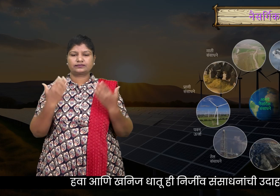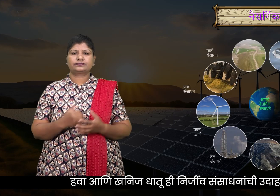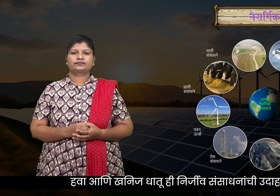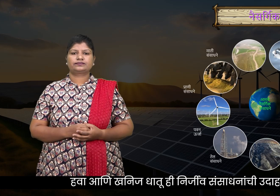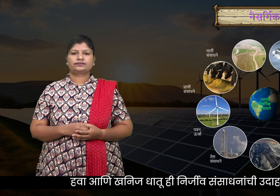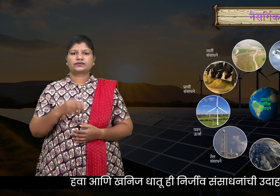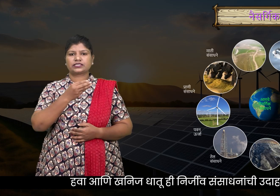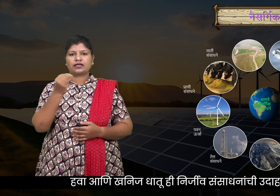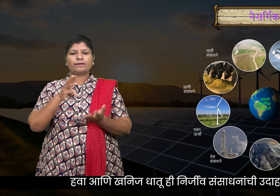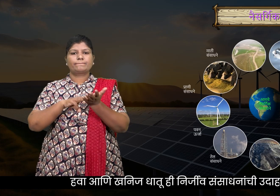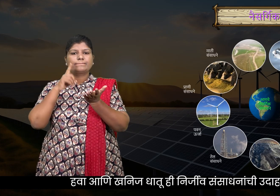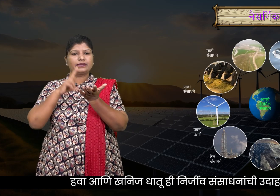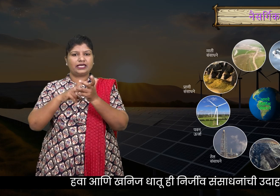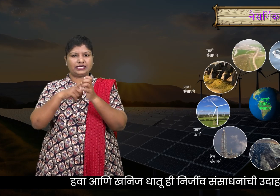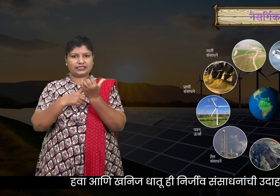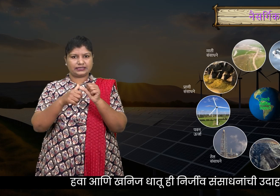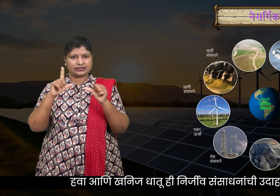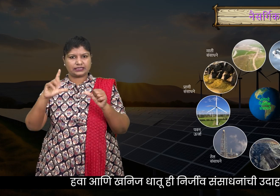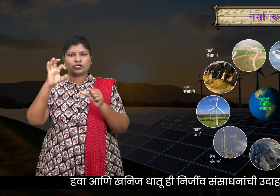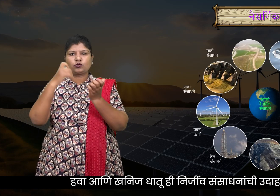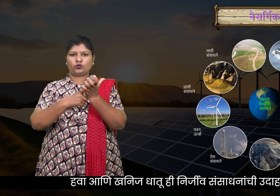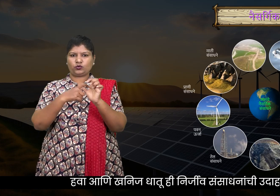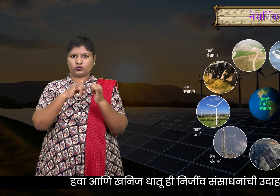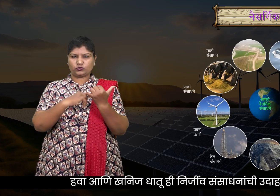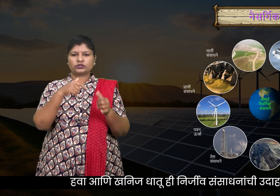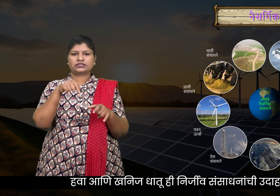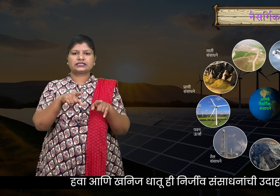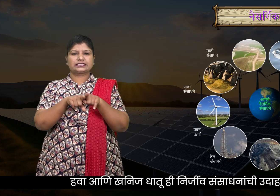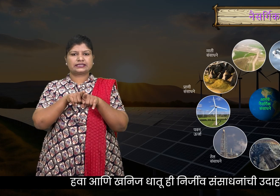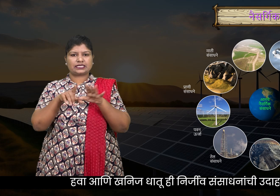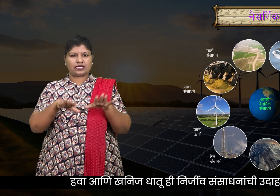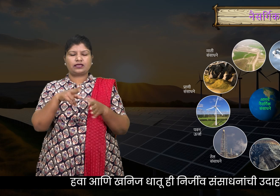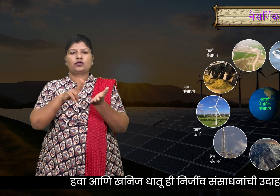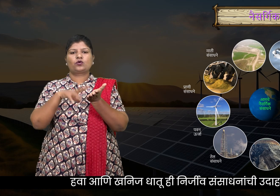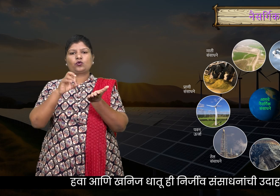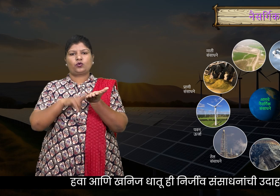आणि खनिज धातू ही निर्जीव संसाधनांची उदाहरणे आहेत.